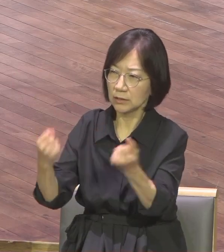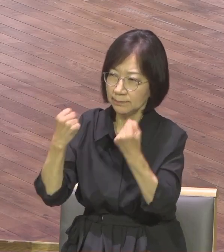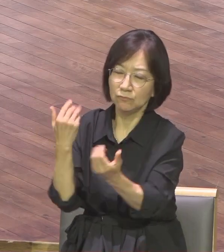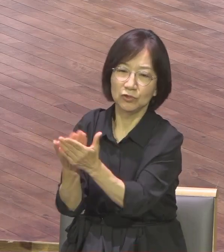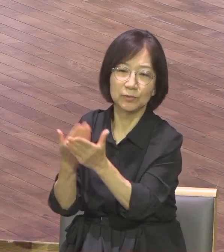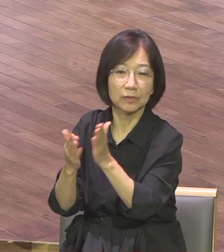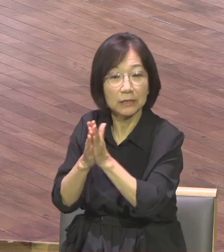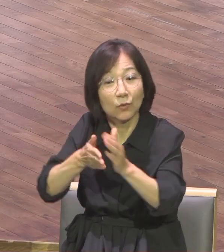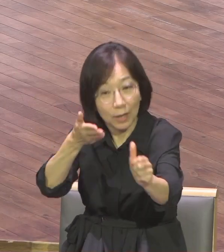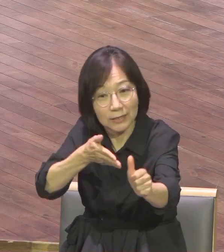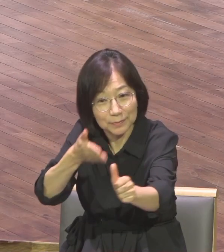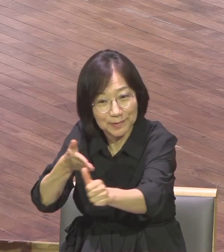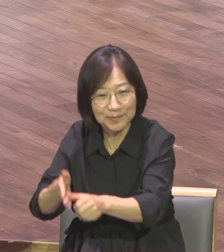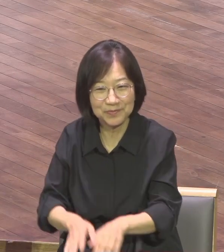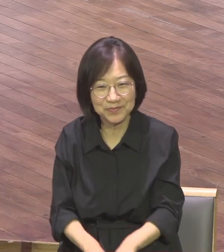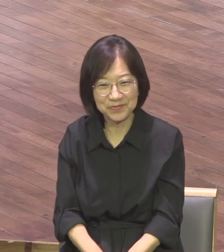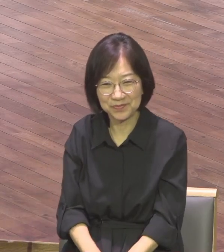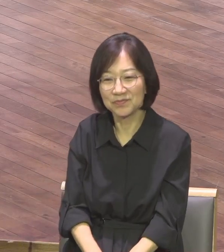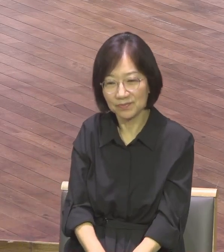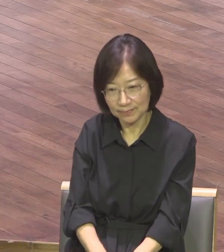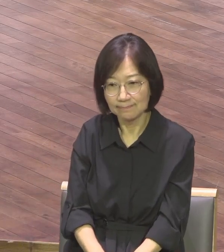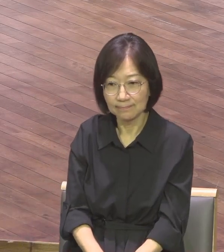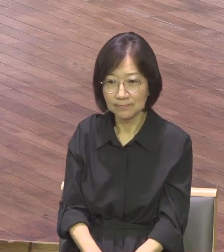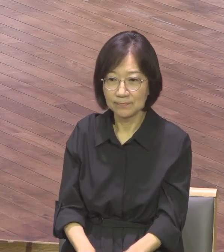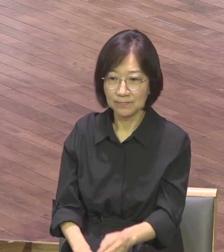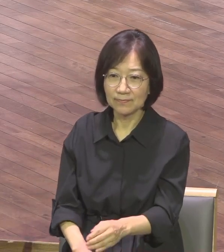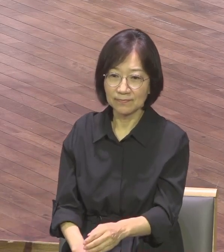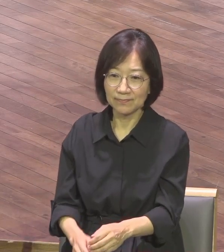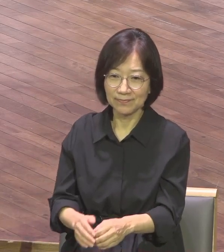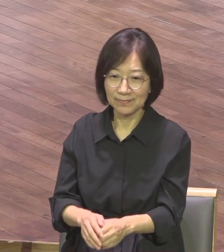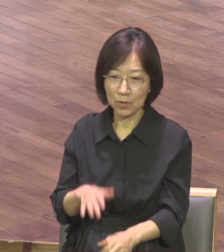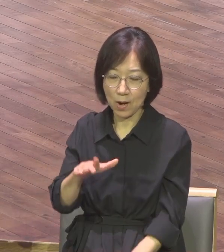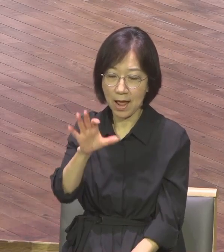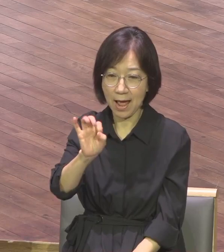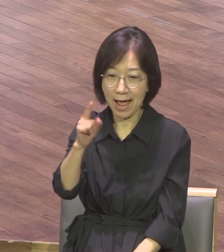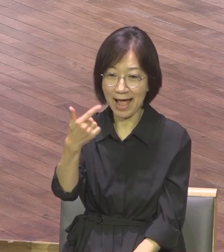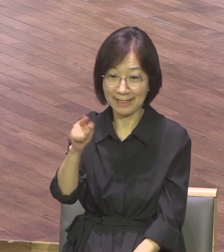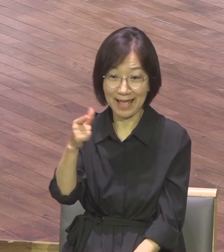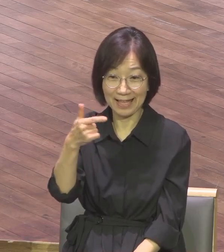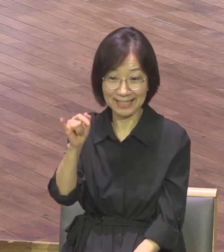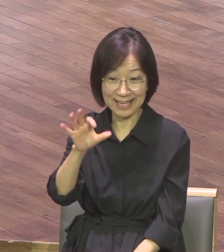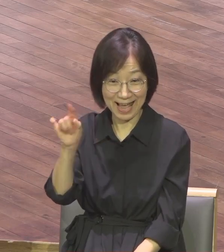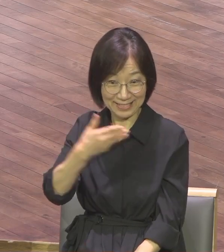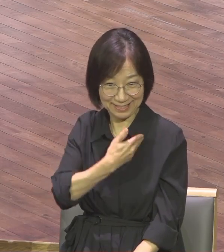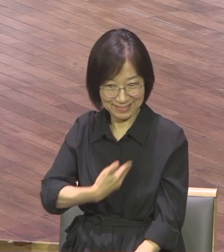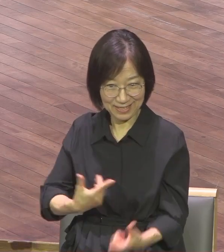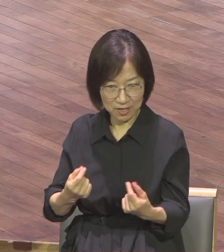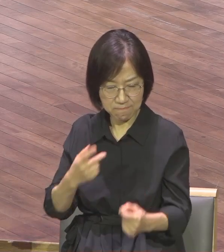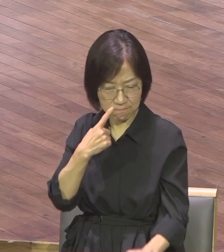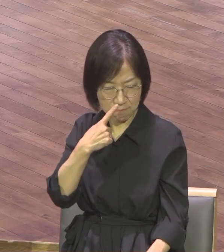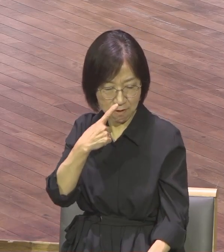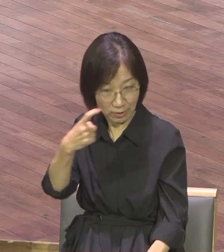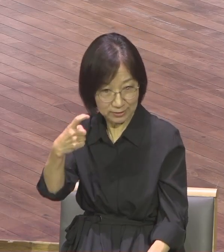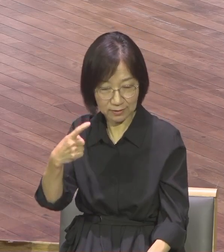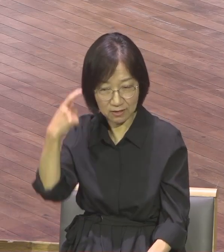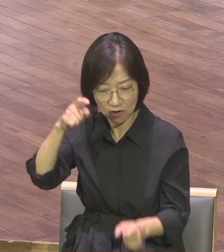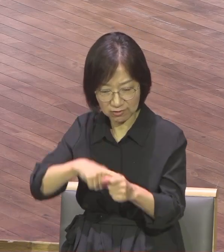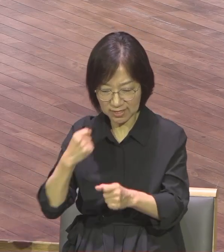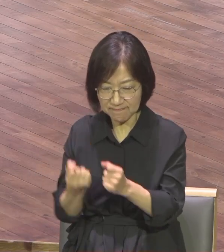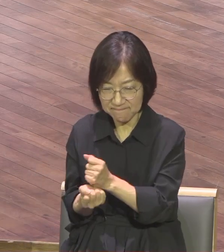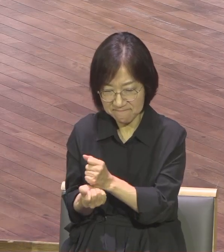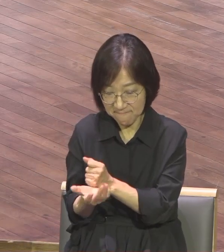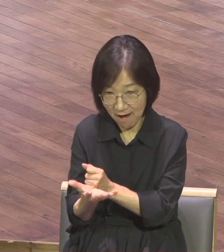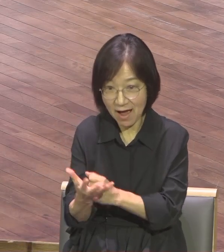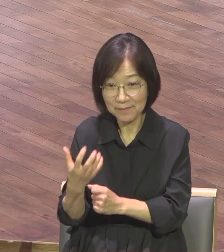하나님이 택한 그릇이라는 분명한 정체성을 가지고 아나니아처럼 멋지게 영적 존재감 보여주는